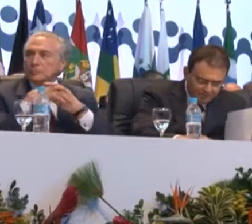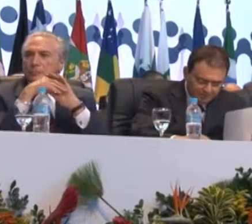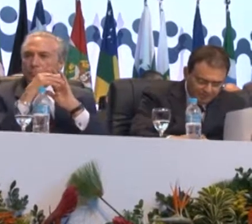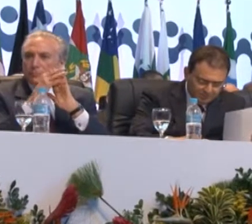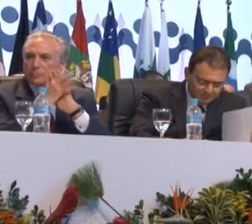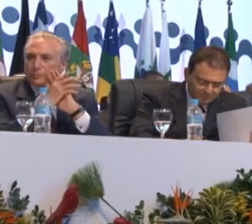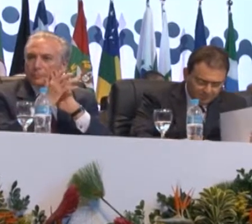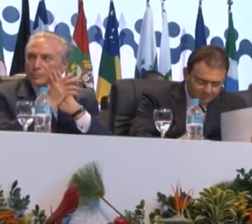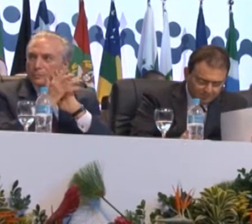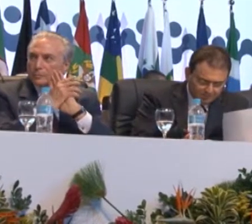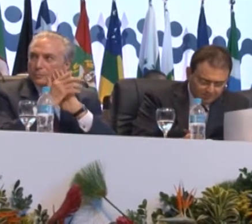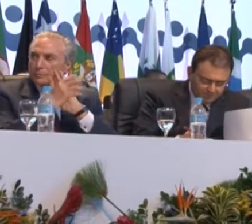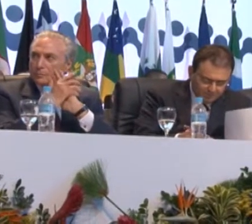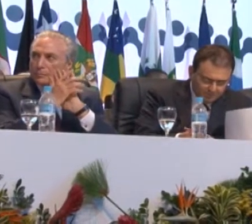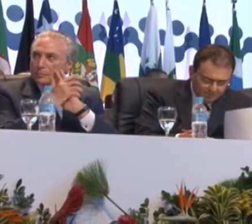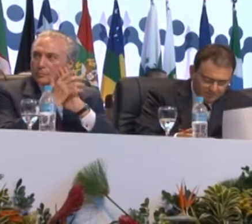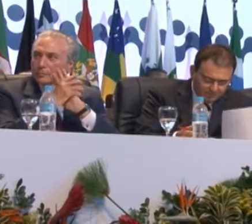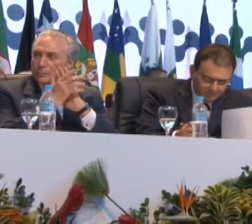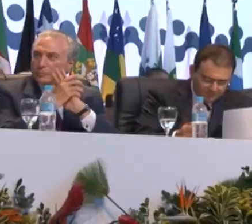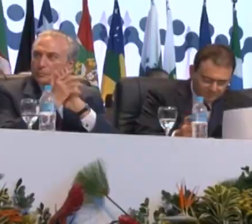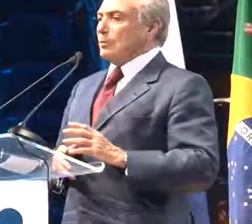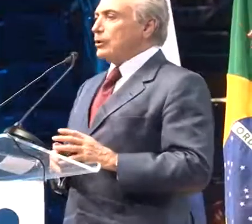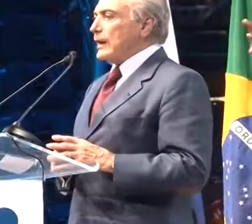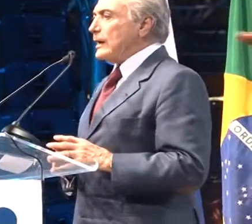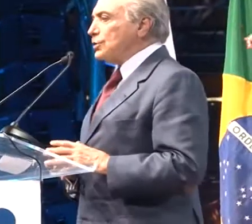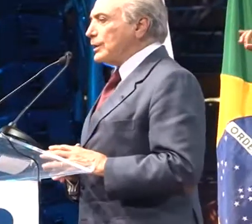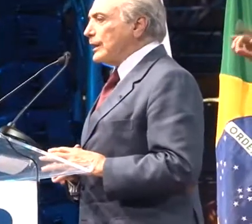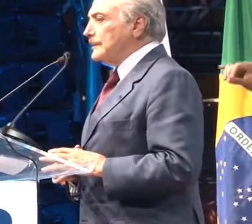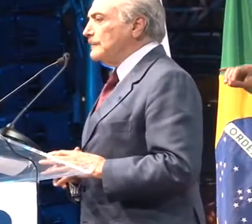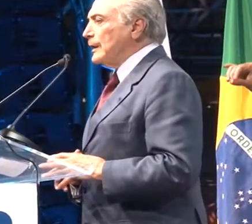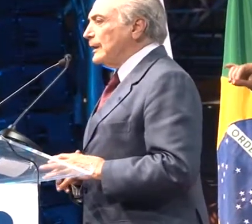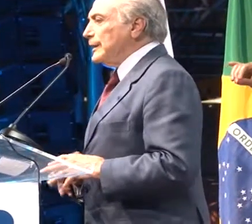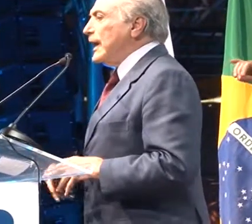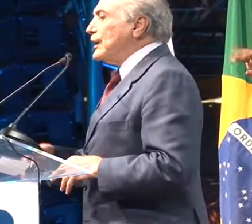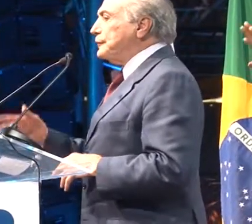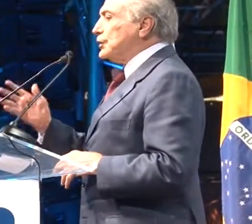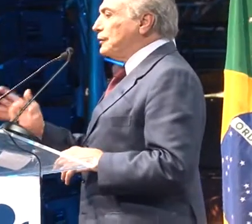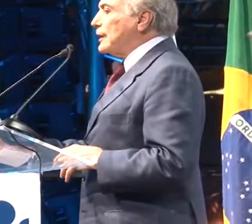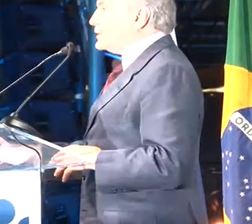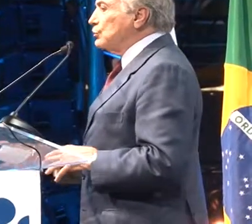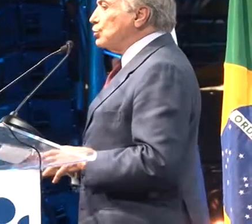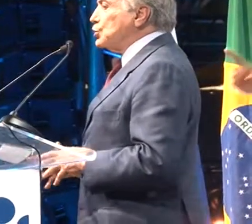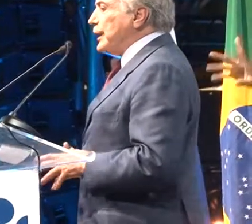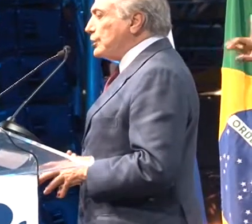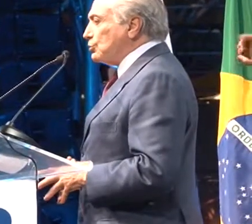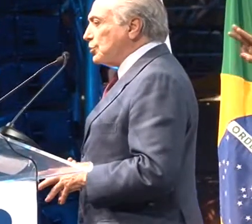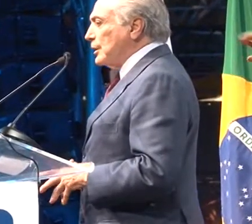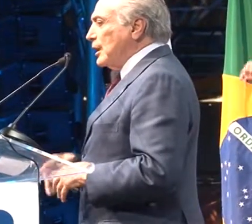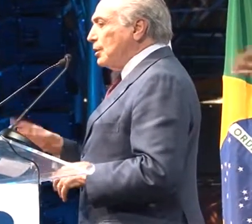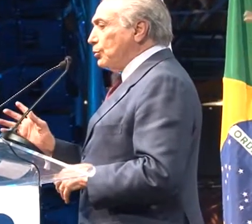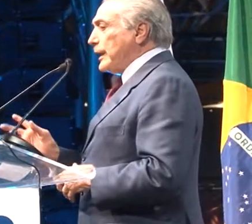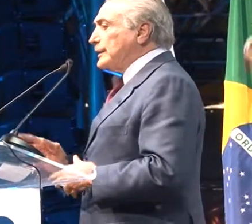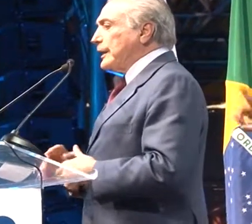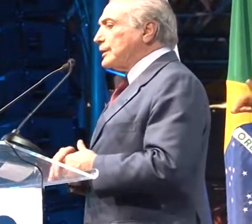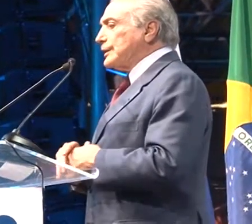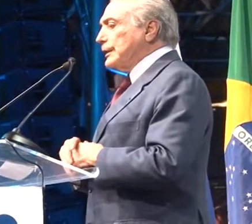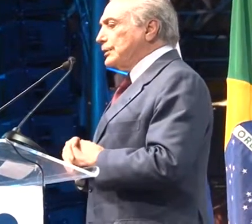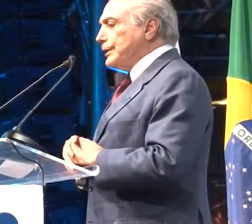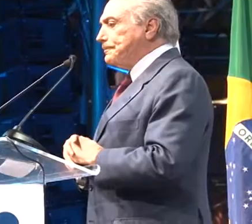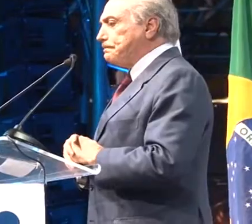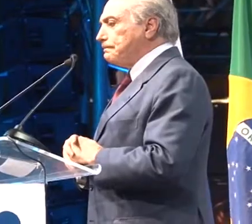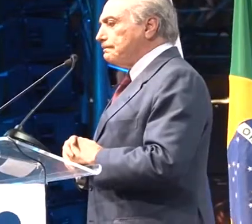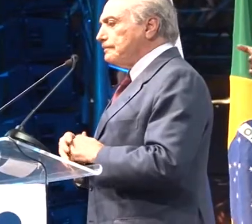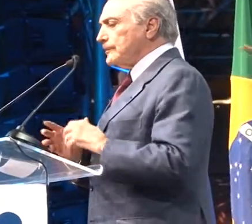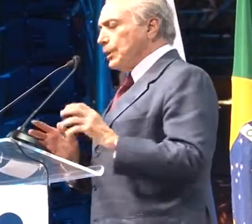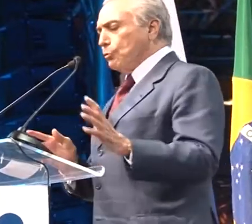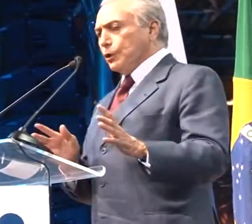da República também participou da mesa de abertura. Michel Temer falou sobre a reforma política e destacou a importância da